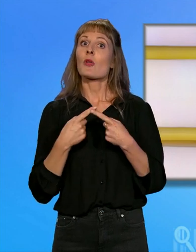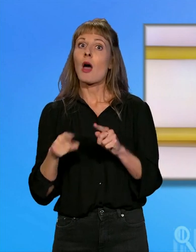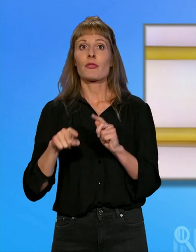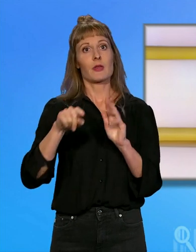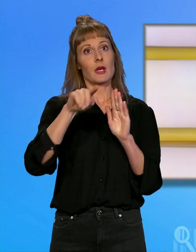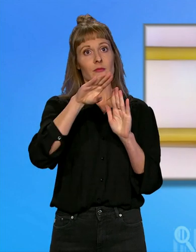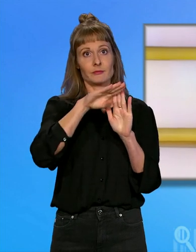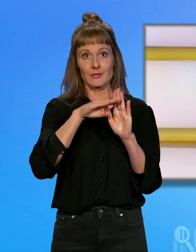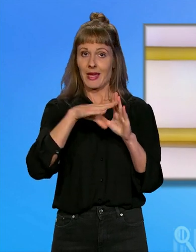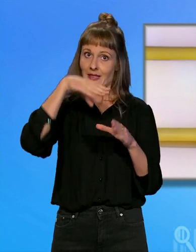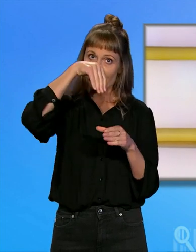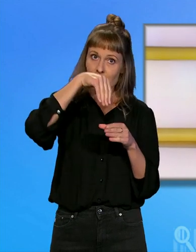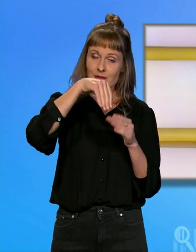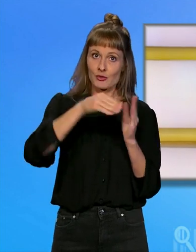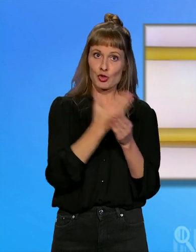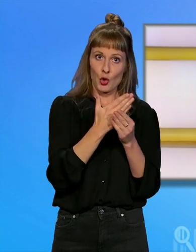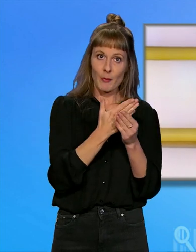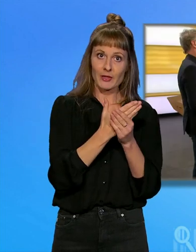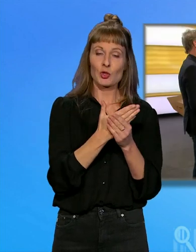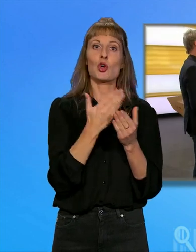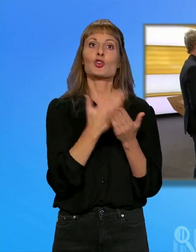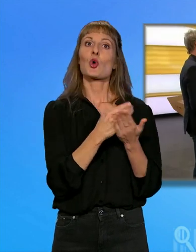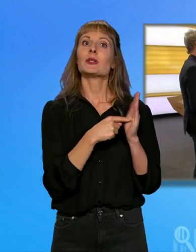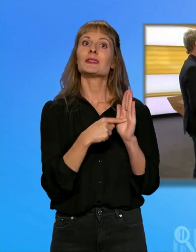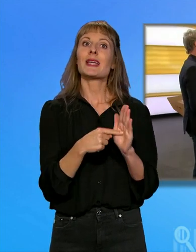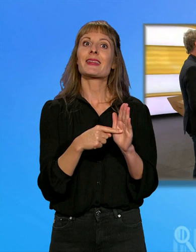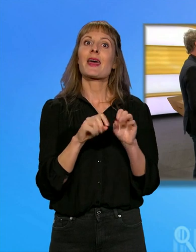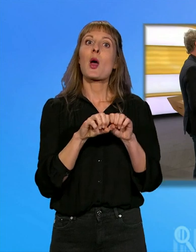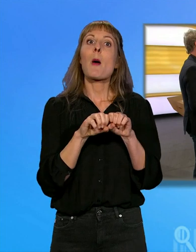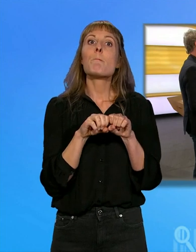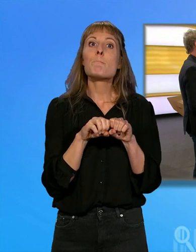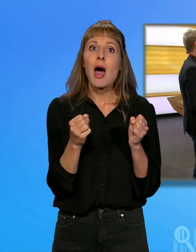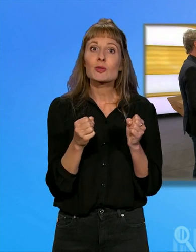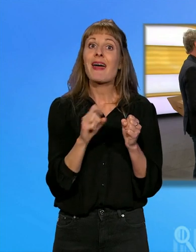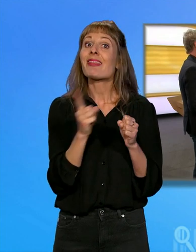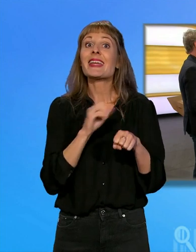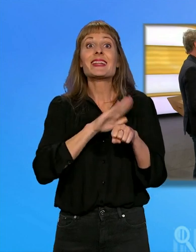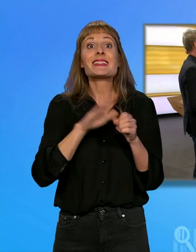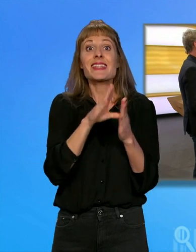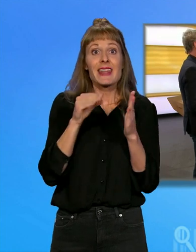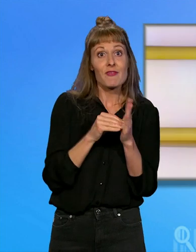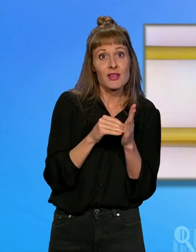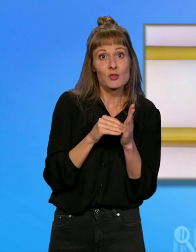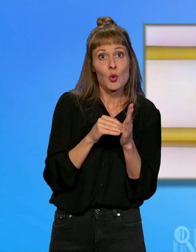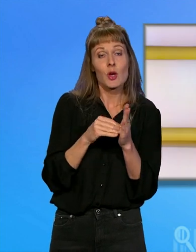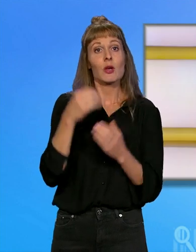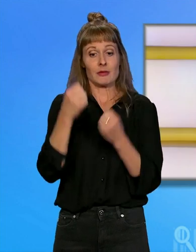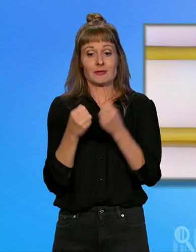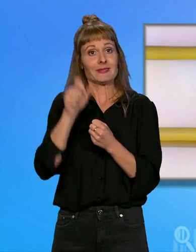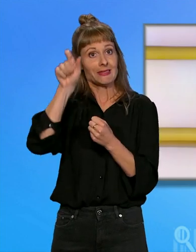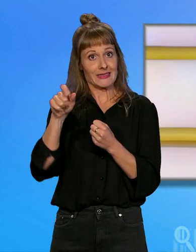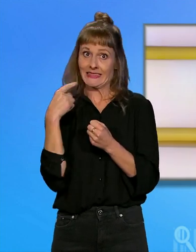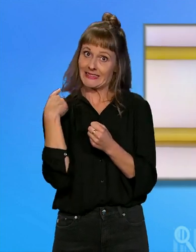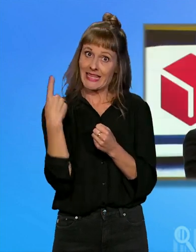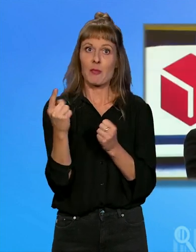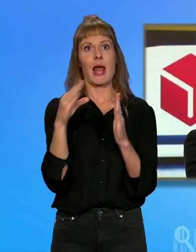Fahrer morgens eingibt. Auch das sind nicht aktiv gemachte Pausen. Wir benutzen unseren Scanner. Das ist keine Zeiterfassungsmaschine. Ja,